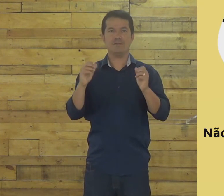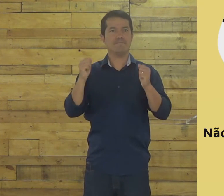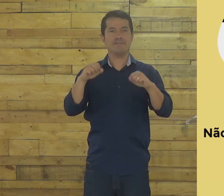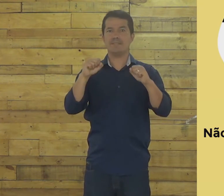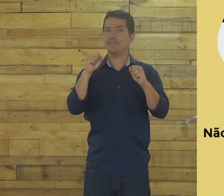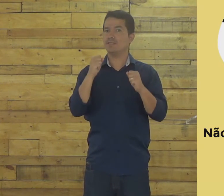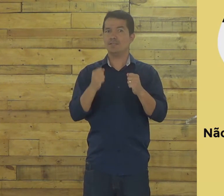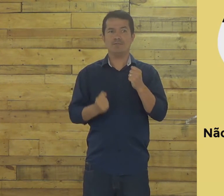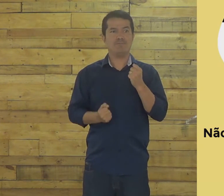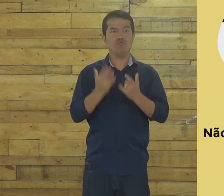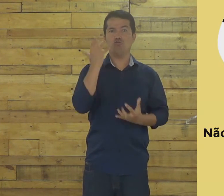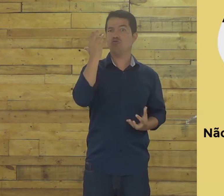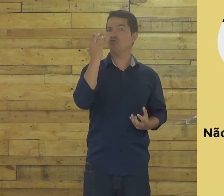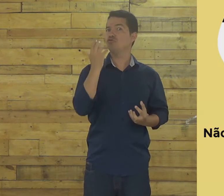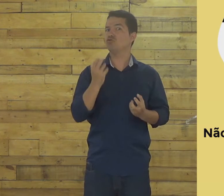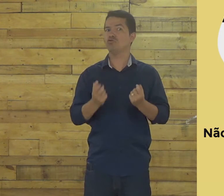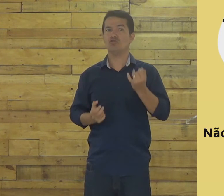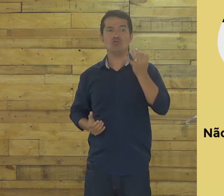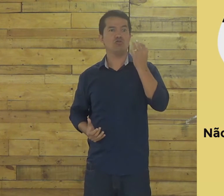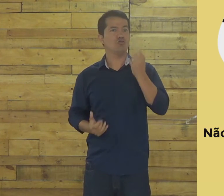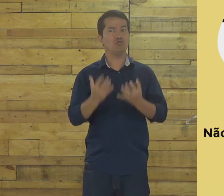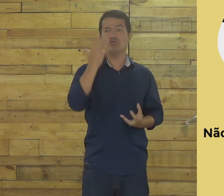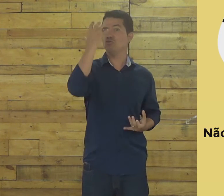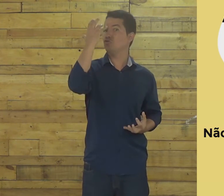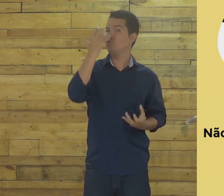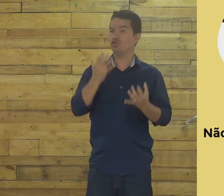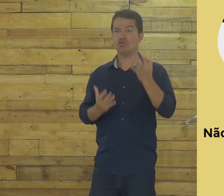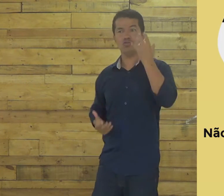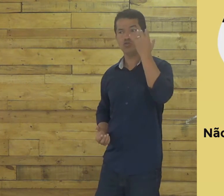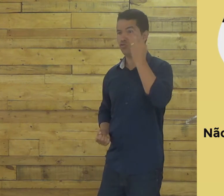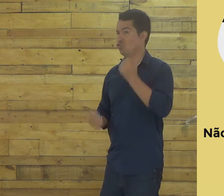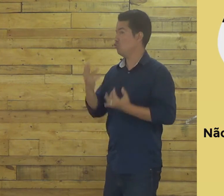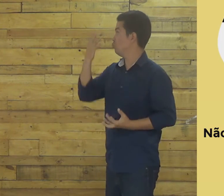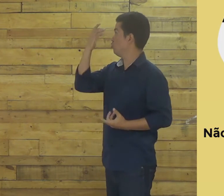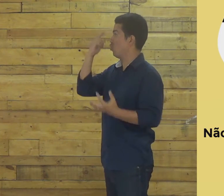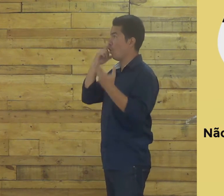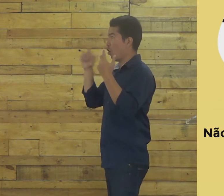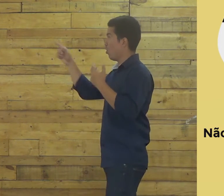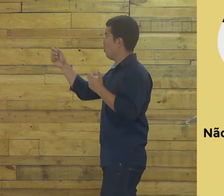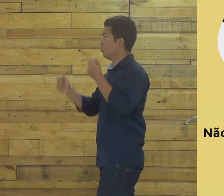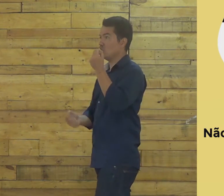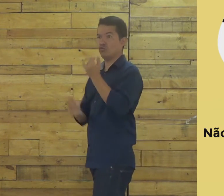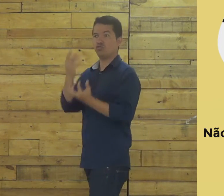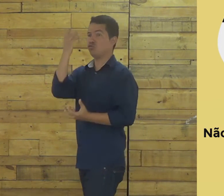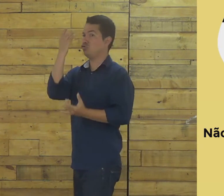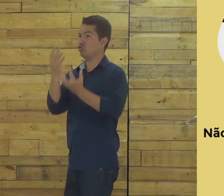Não. Você precisa deixar a luz acesa.